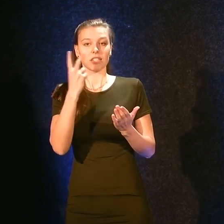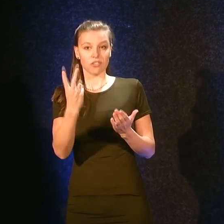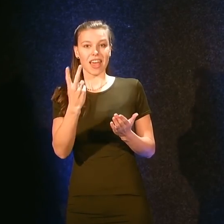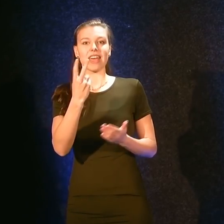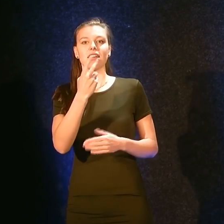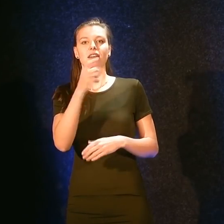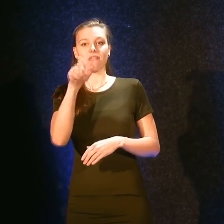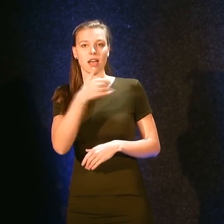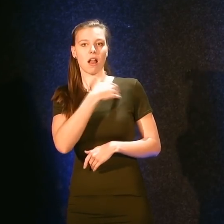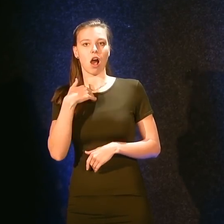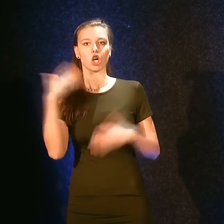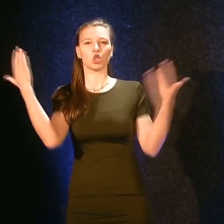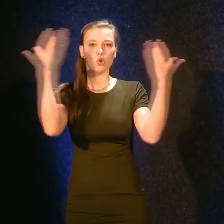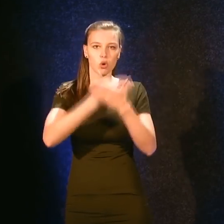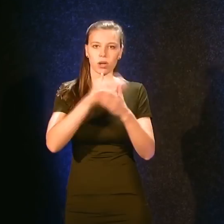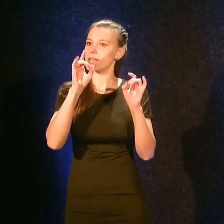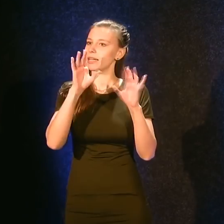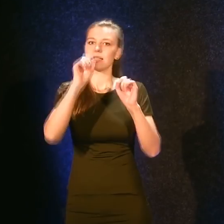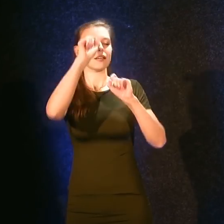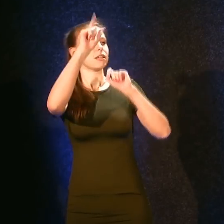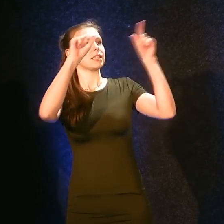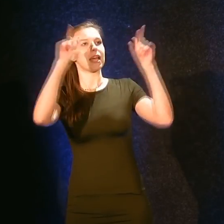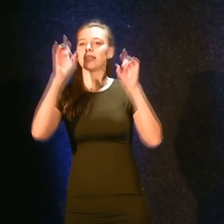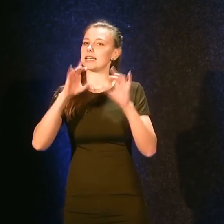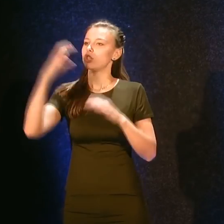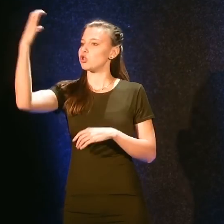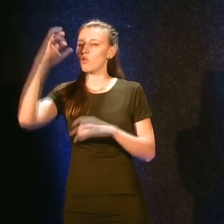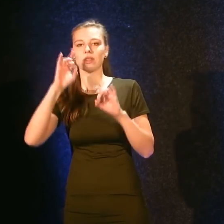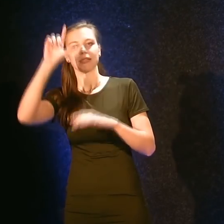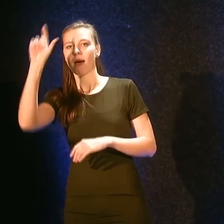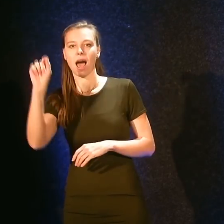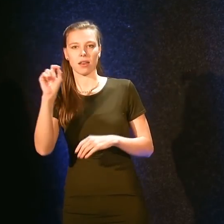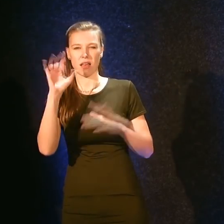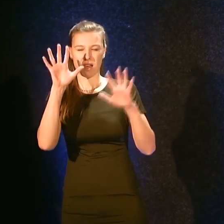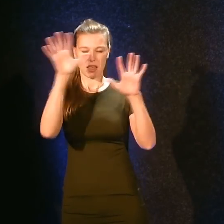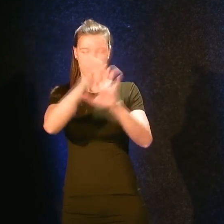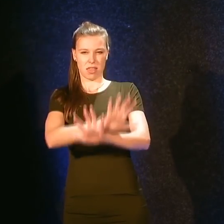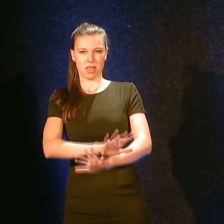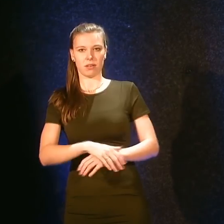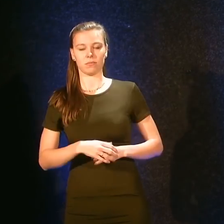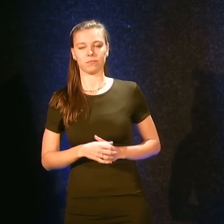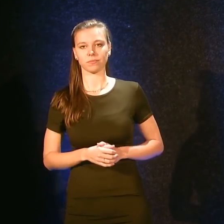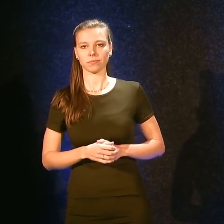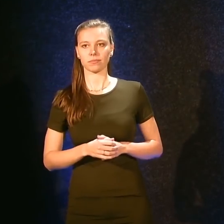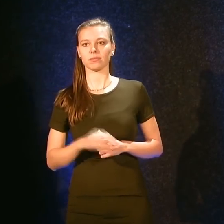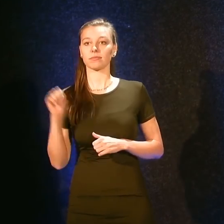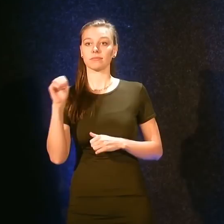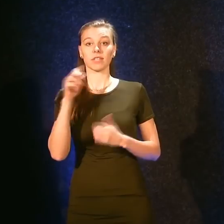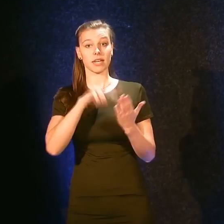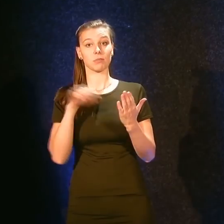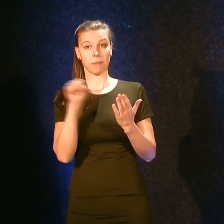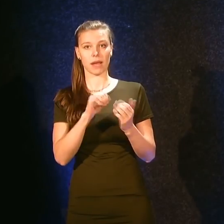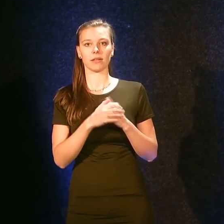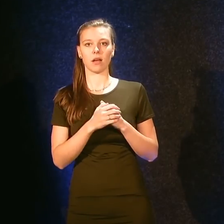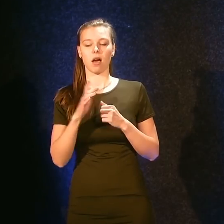sterren. Lees maar mee vanaf vers 21 in Handelingen 27. Al geruime tijd had niemand